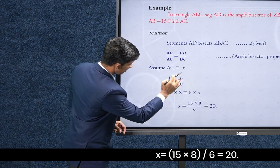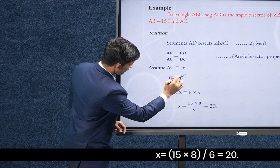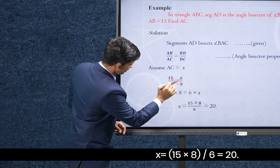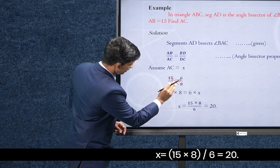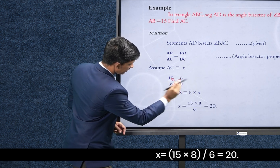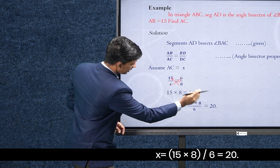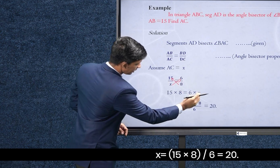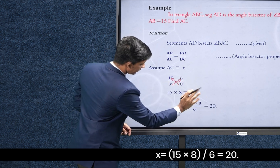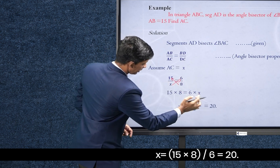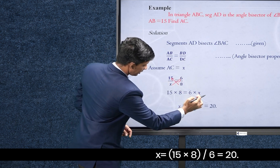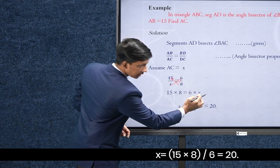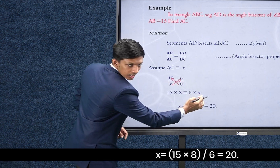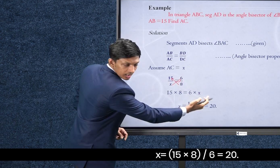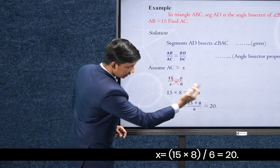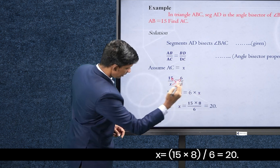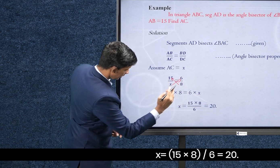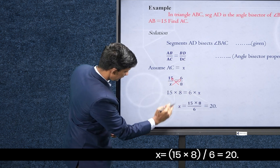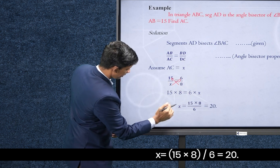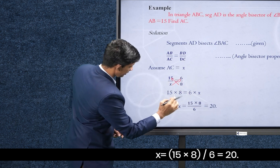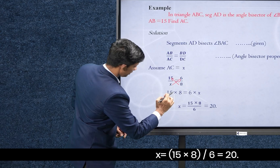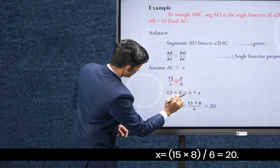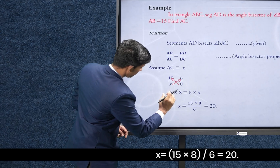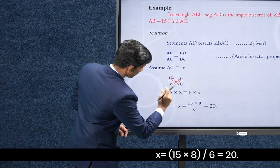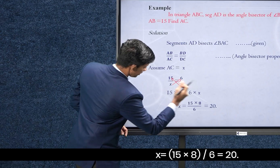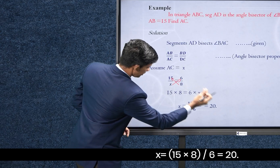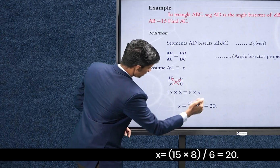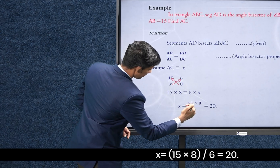X is equal to 15 into 8 by 6 is equal to 20.